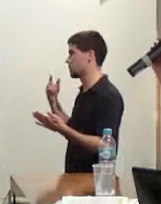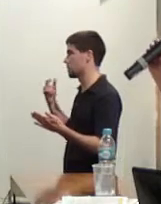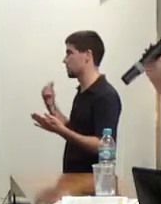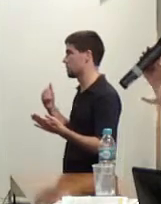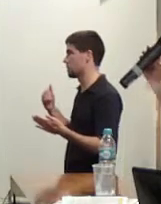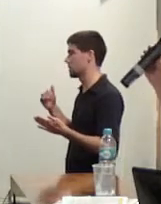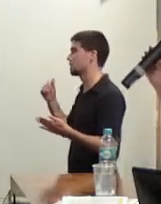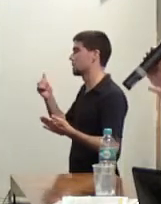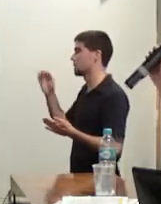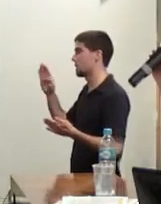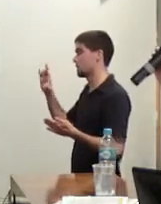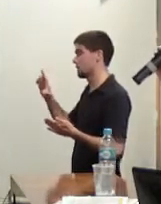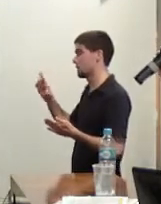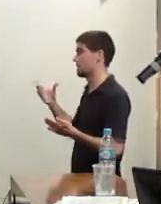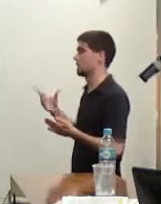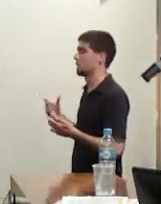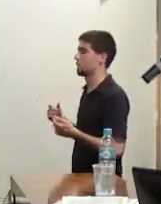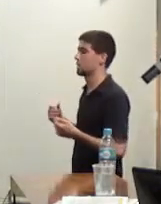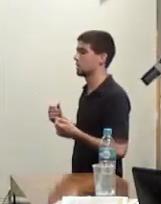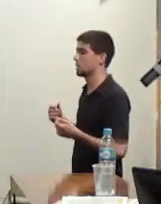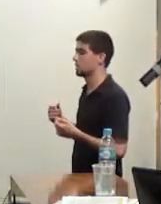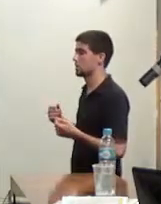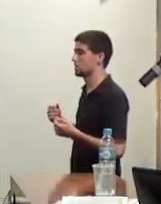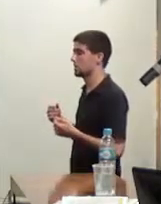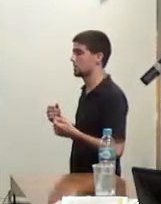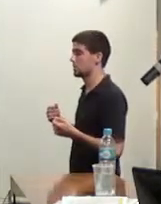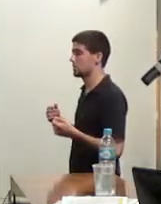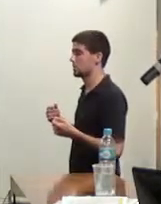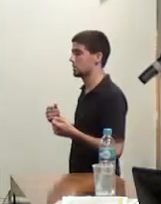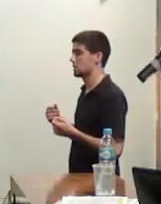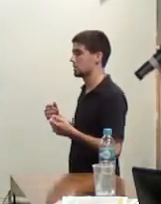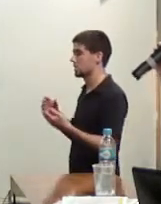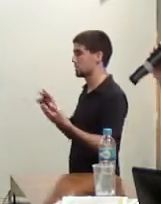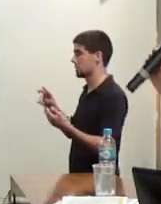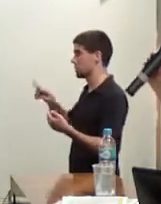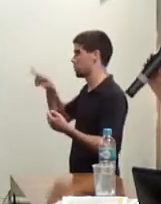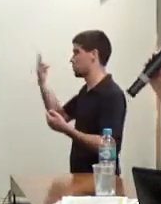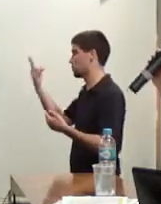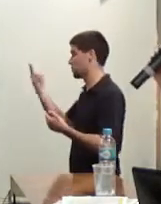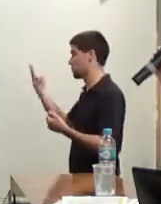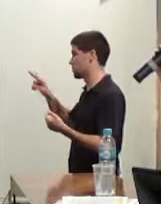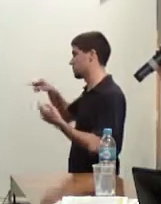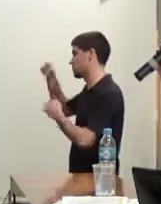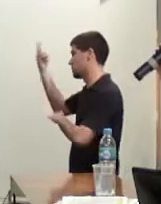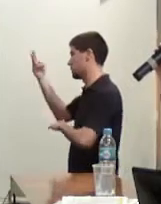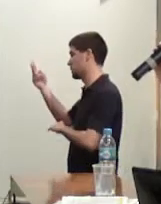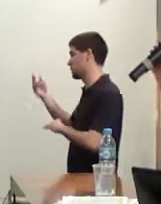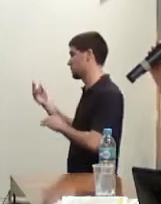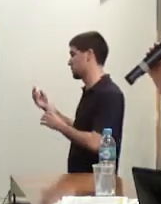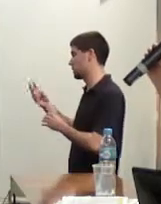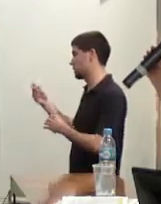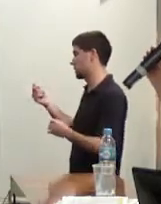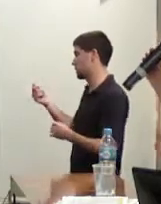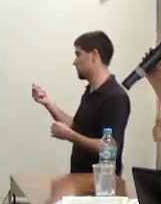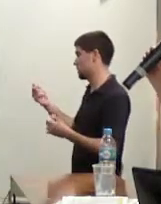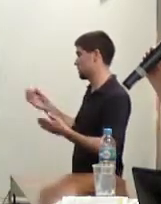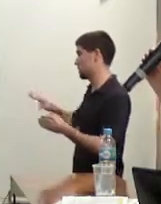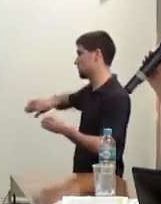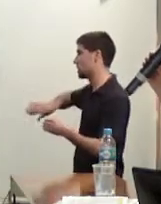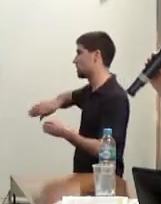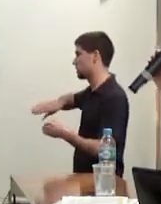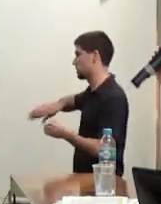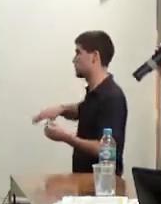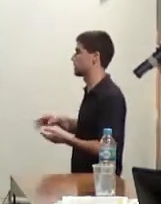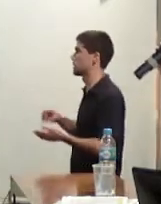ha duplicado la deuda de la ciudad en la última gestión, nosotros entendemos que determinados